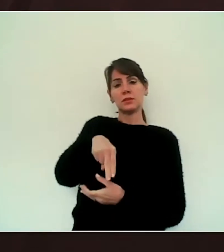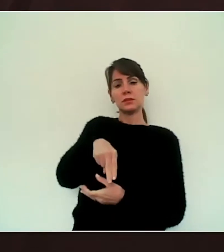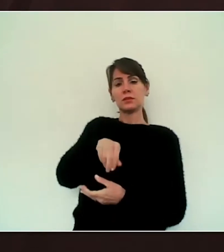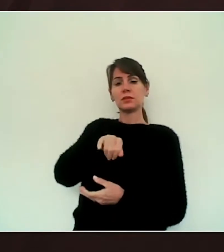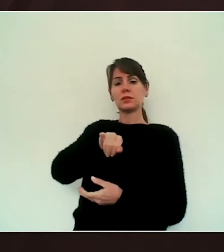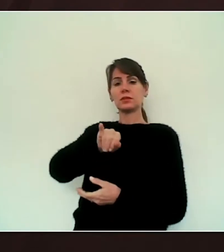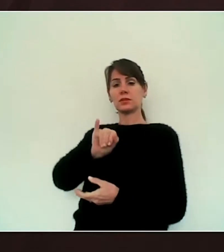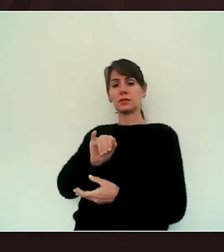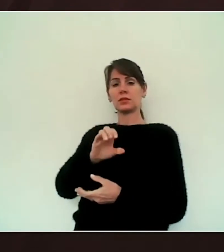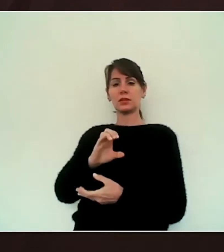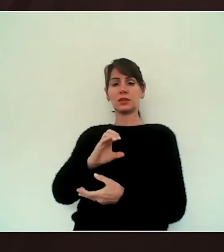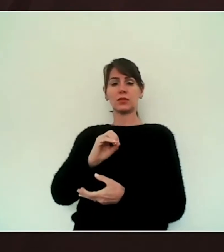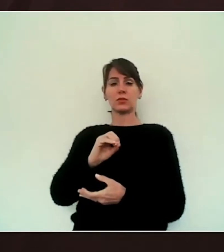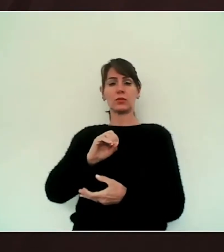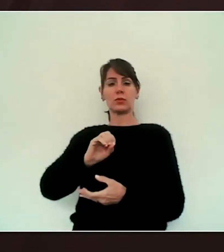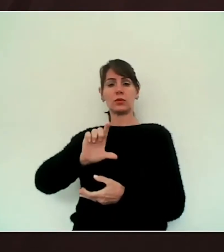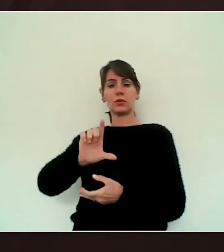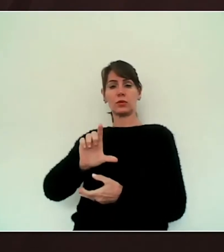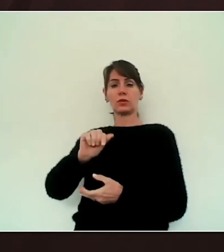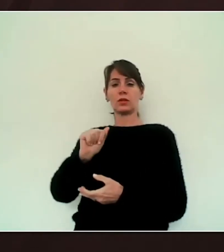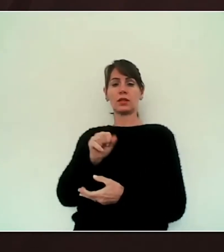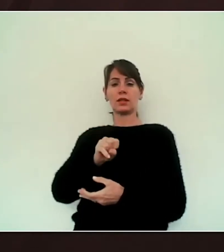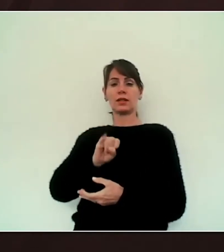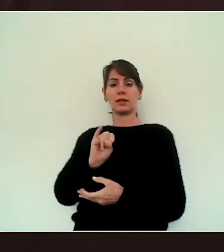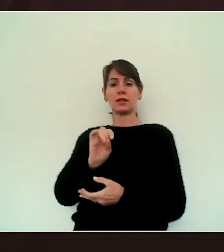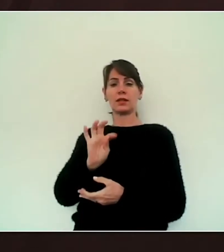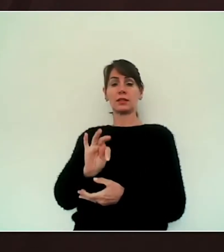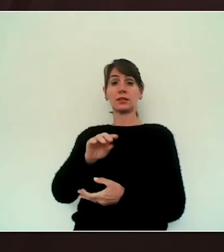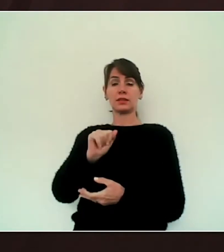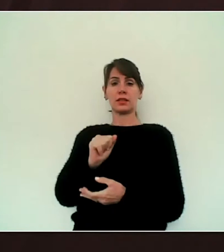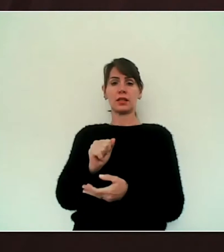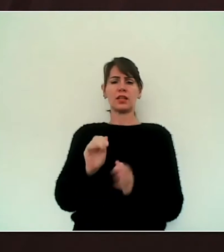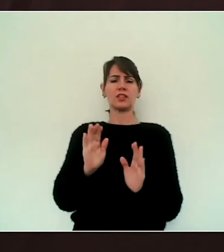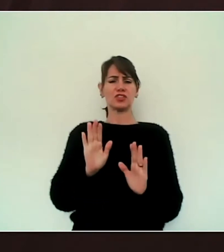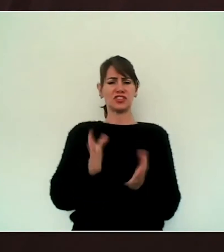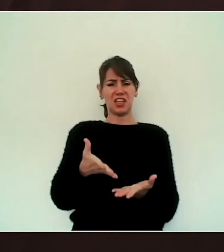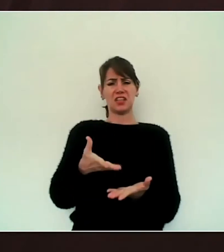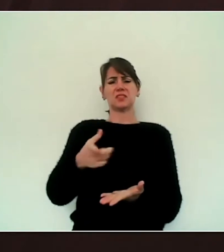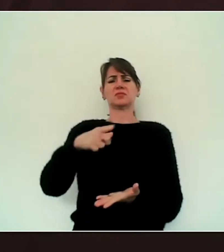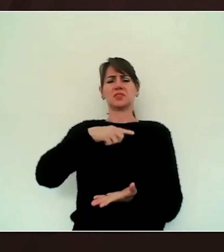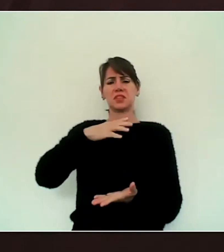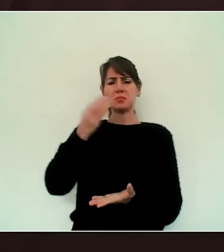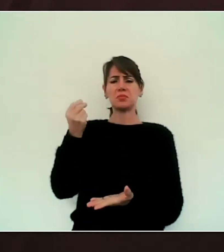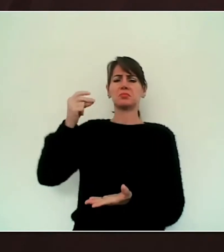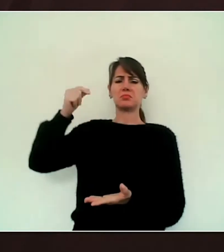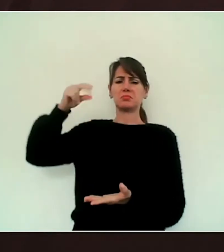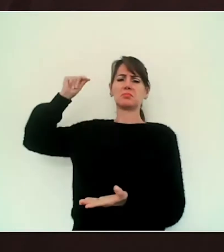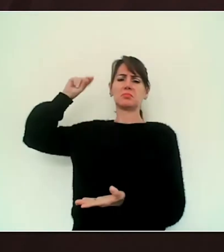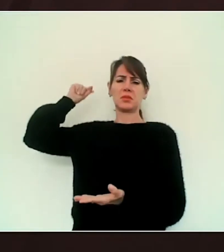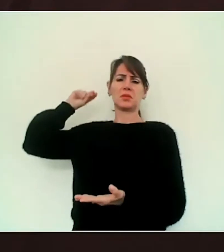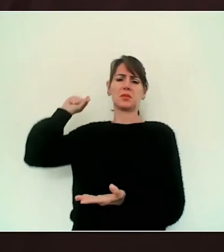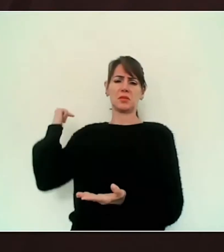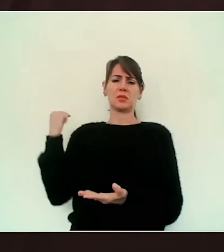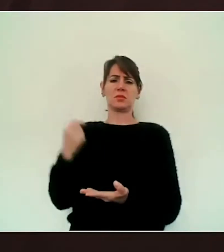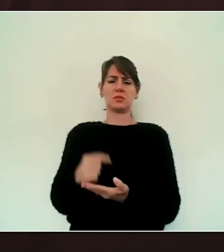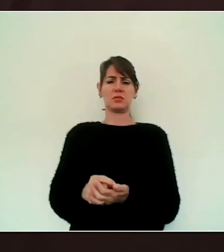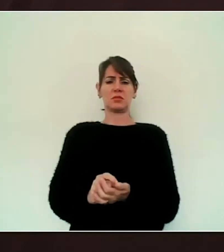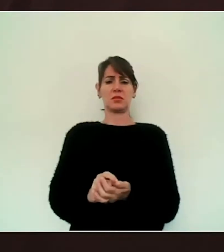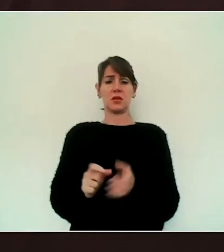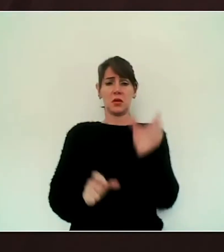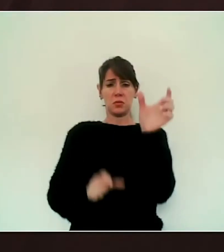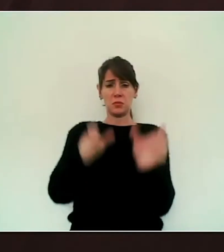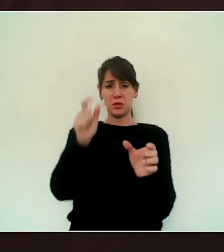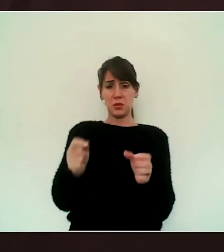na época. Vocês entenderam? Já era um problema começando a brotar, começando a